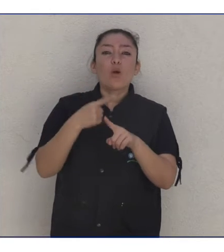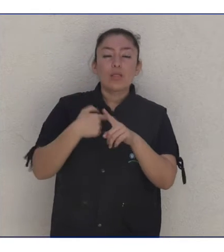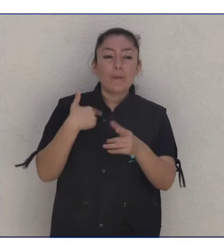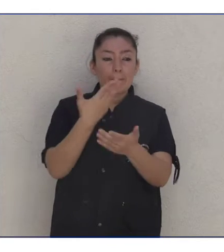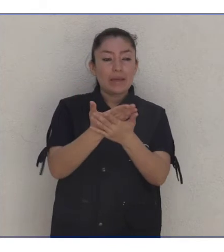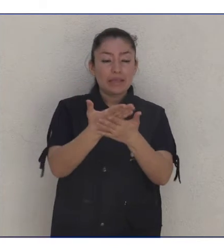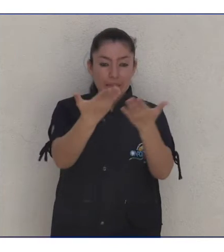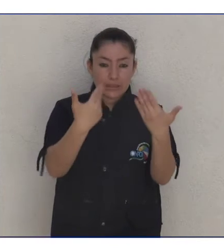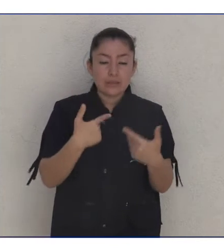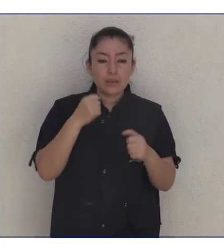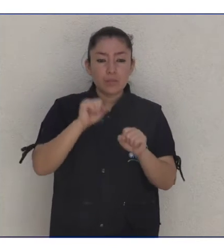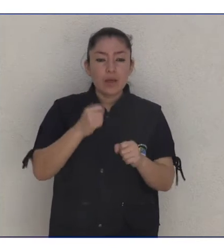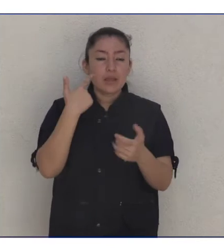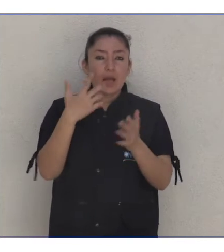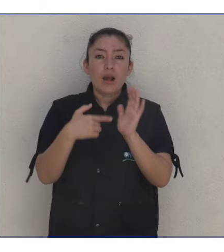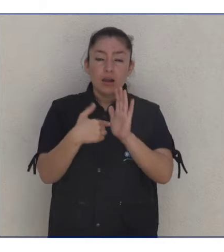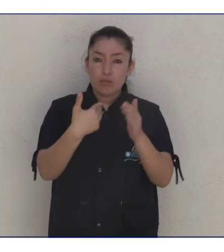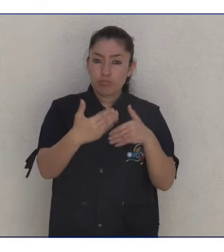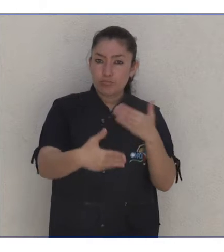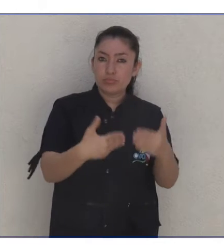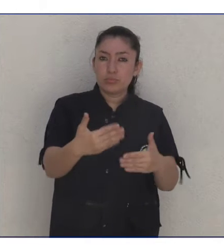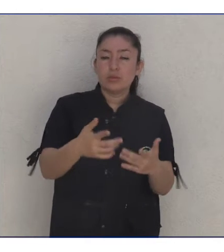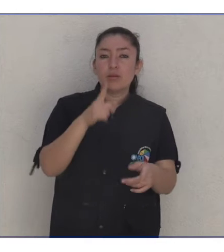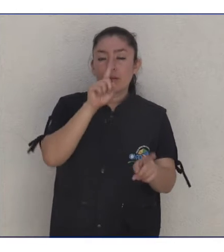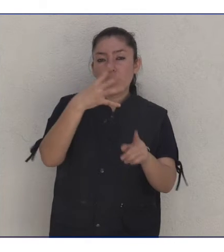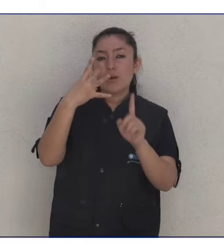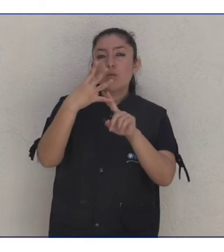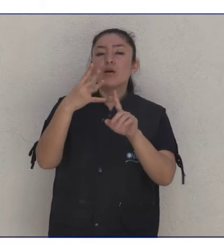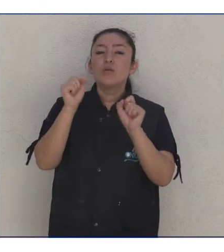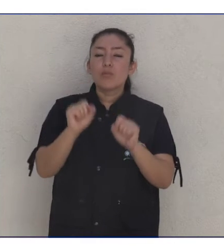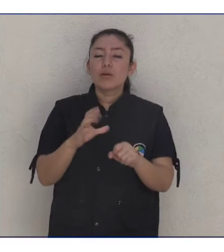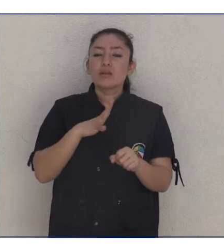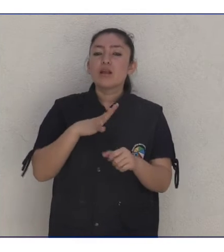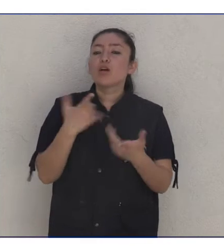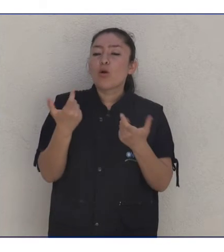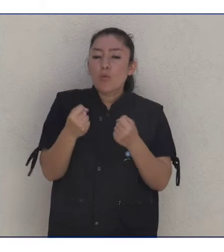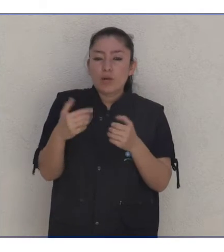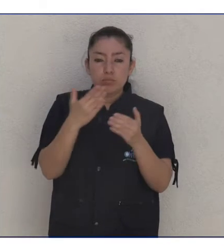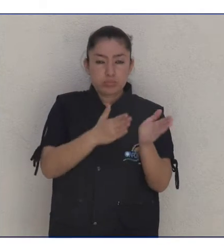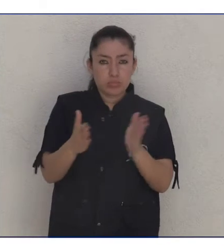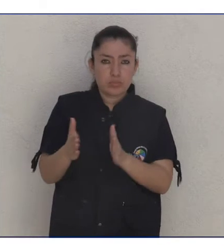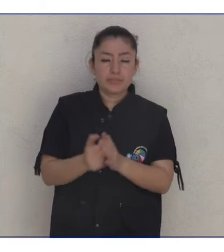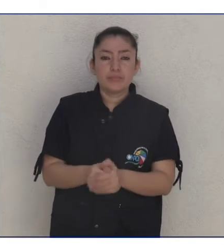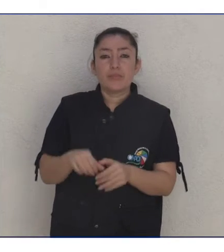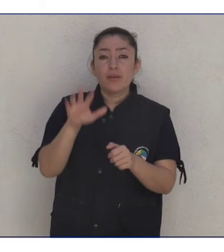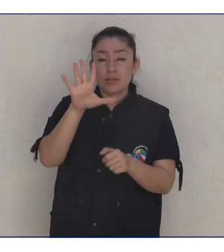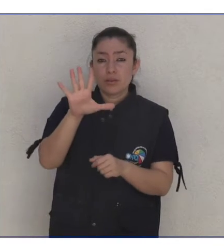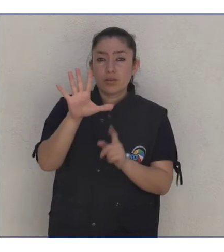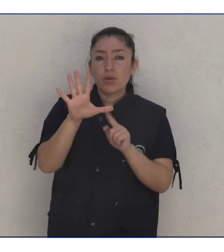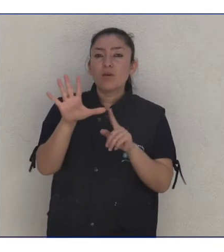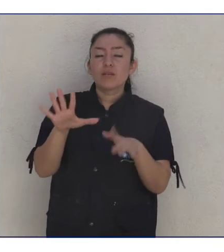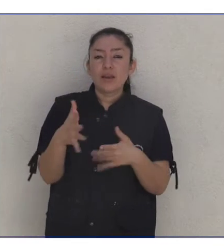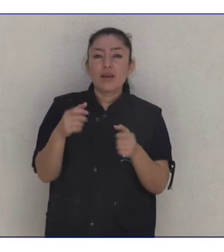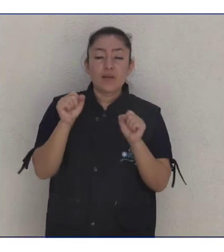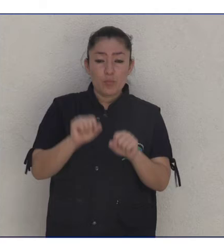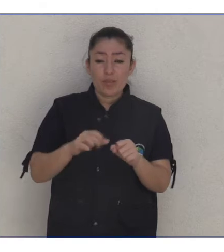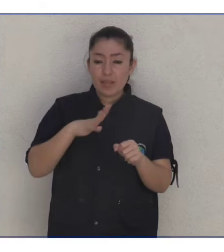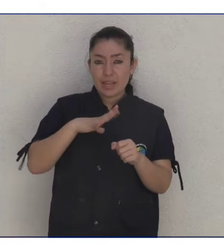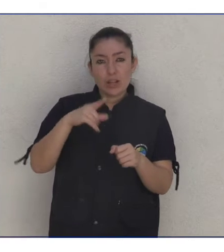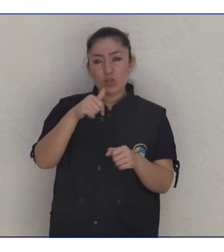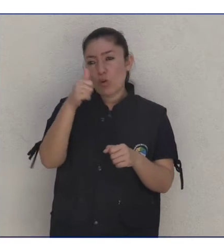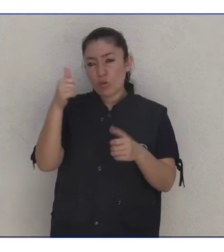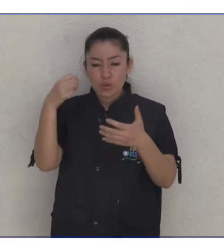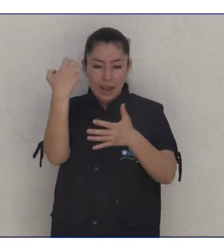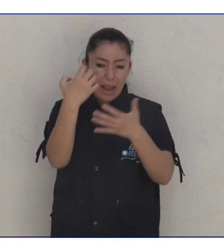reclamado. 4. El acto que se recurre y los puntos petitorios. 5. Los demás elementos que